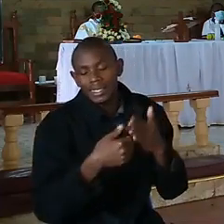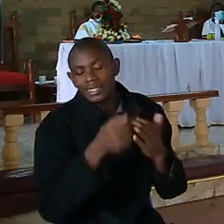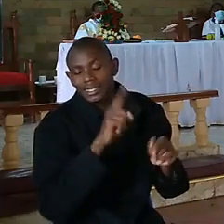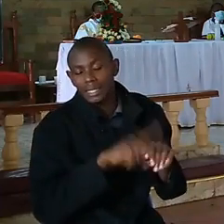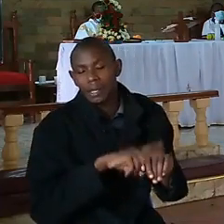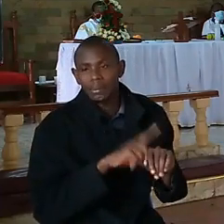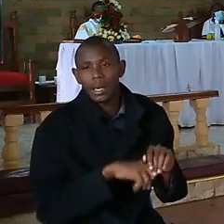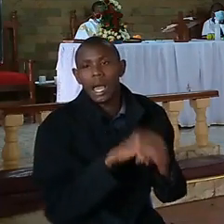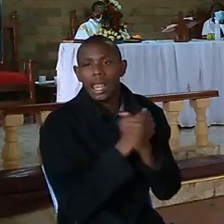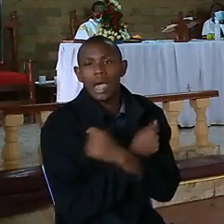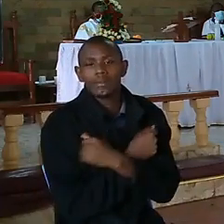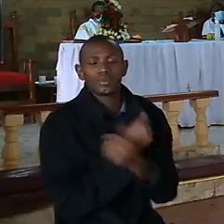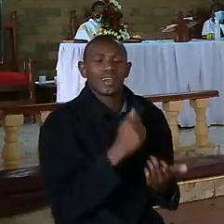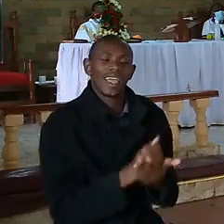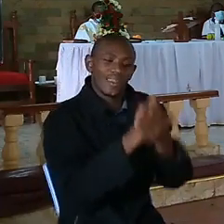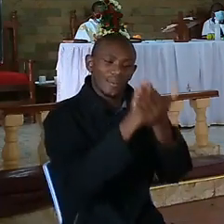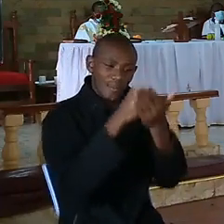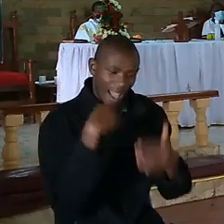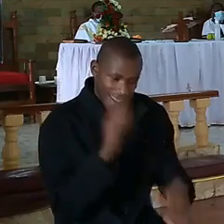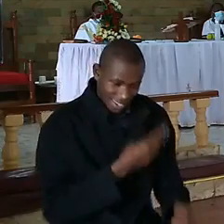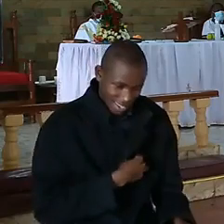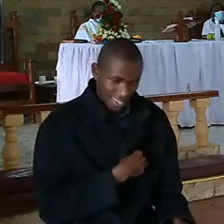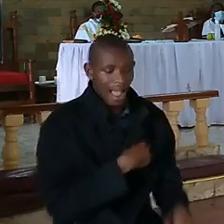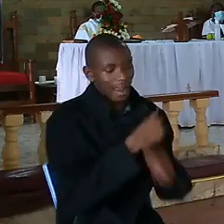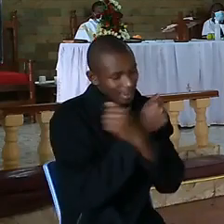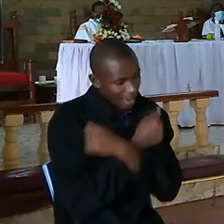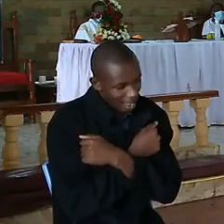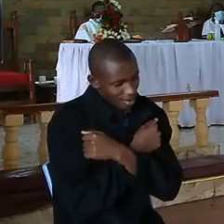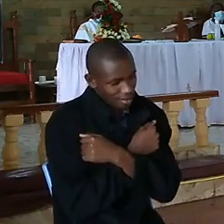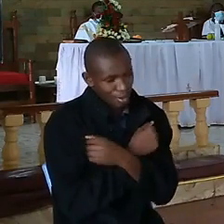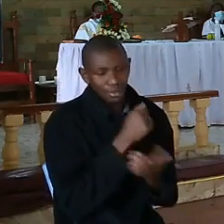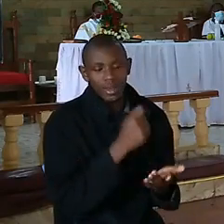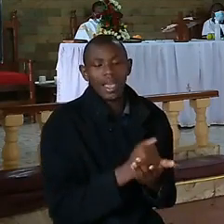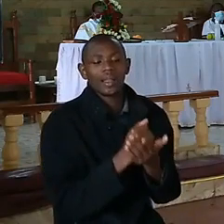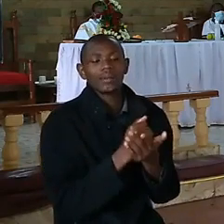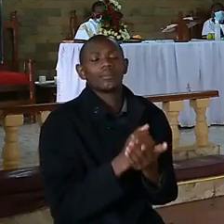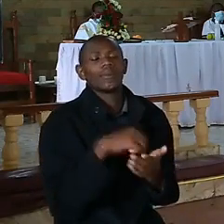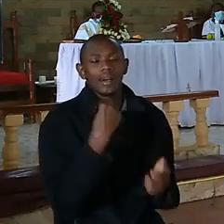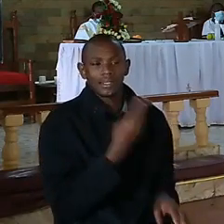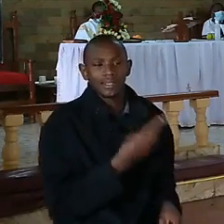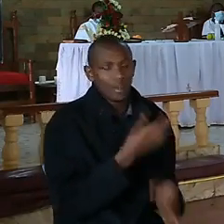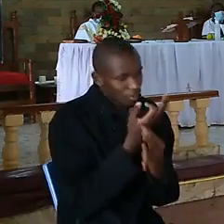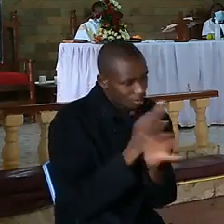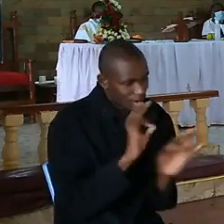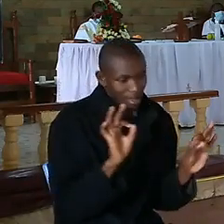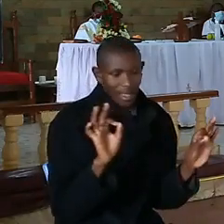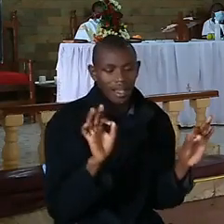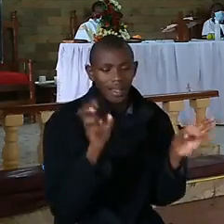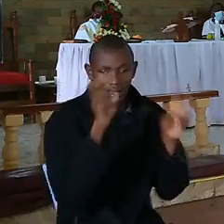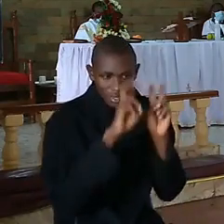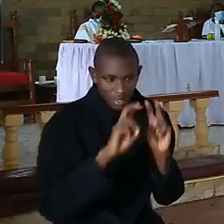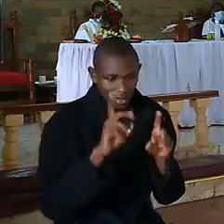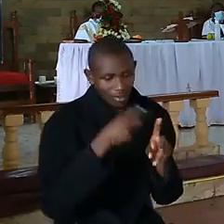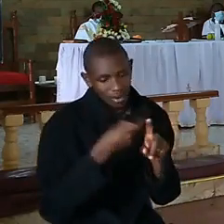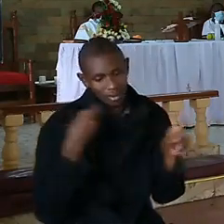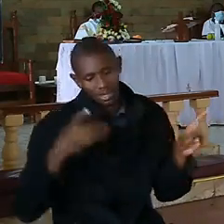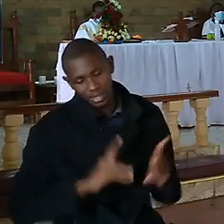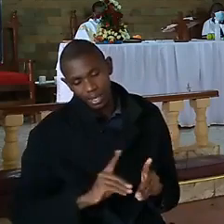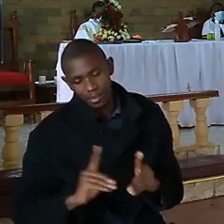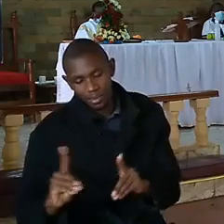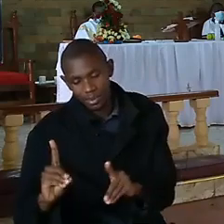akĩenda o gũtũteithia nĩ akoragwo akĩenda o gũtũteithũra na noguo tũkuona ona kũrĩ arutwo ona